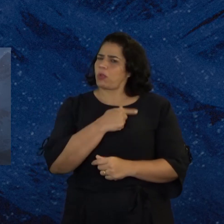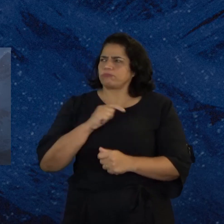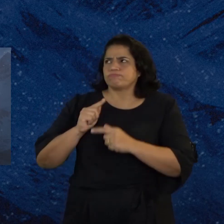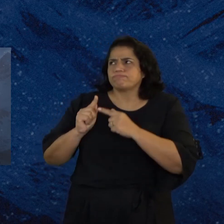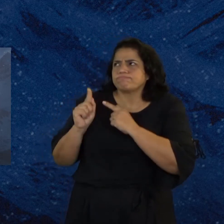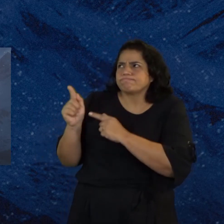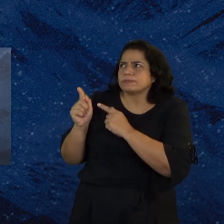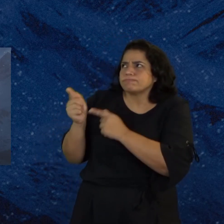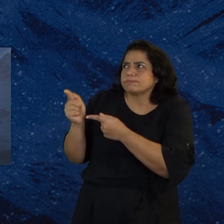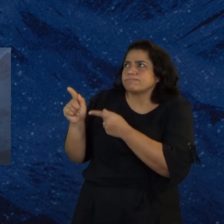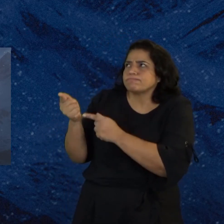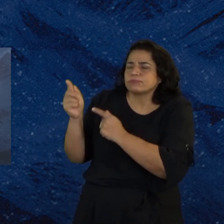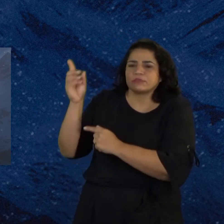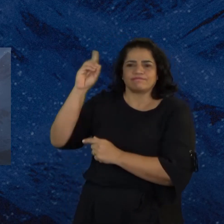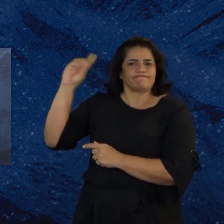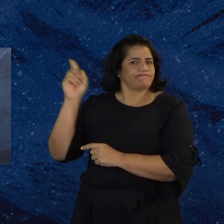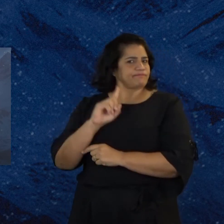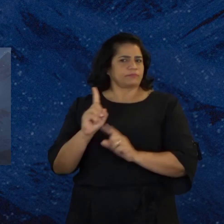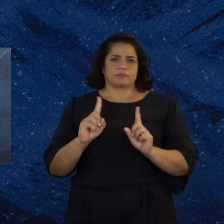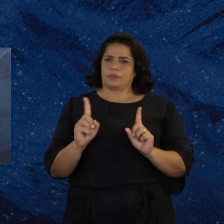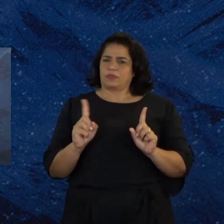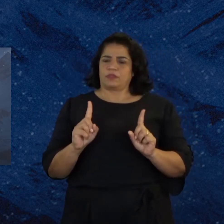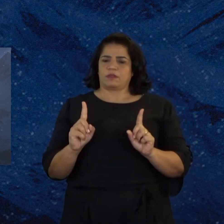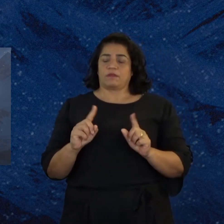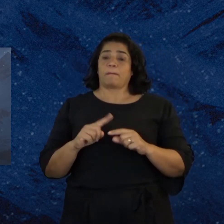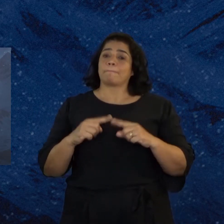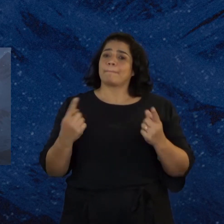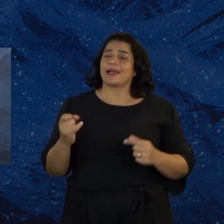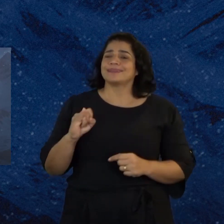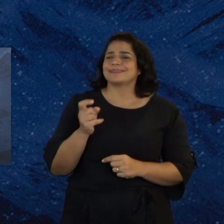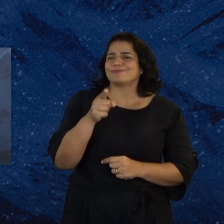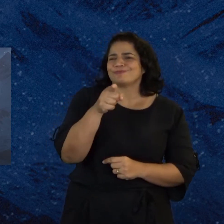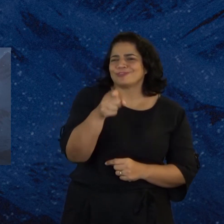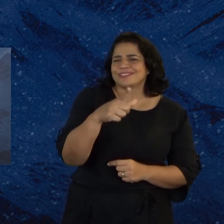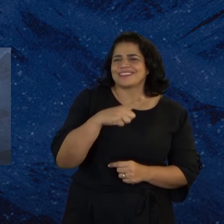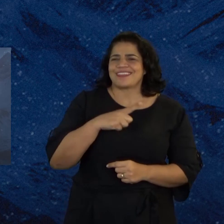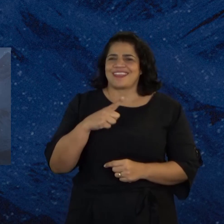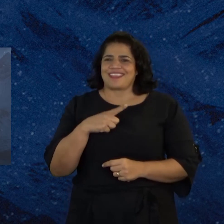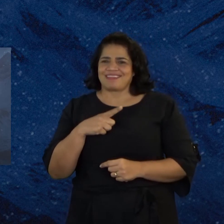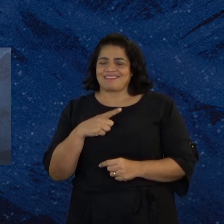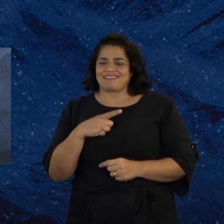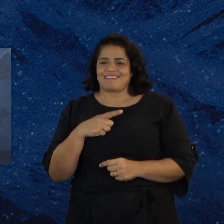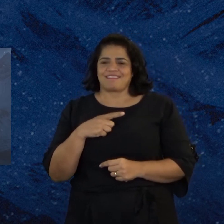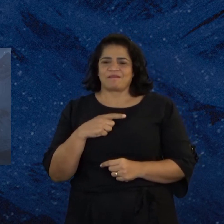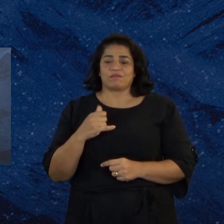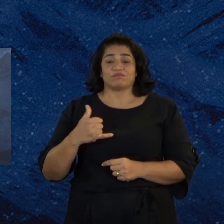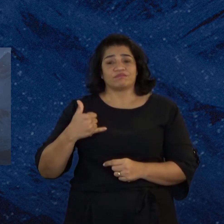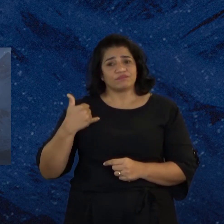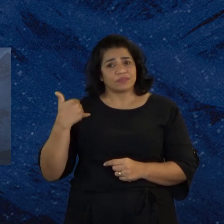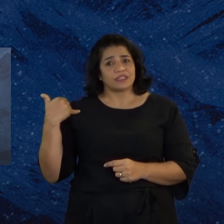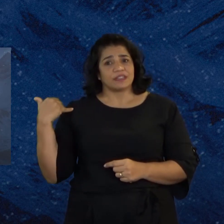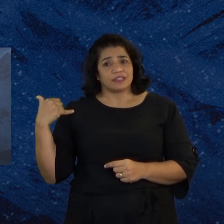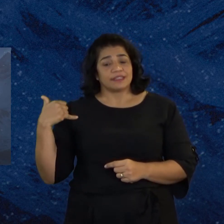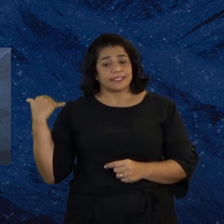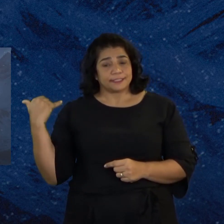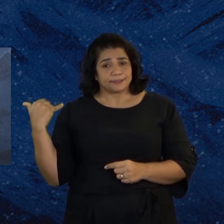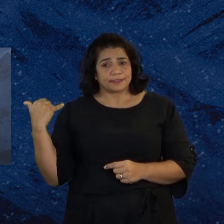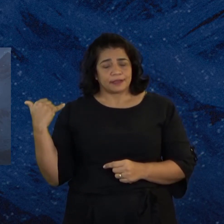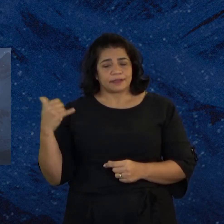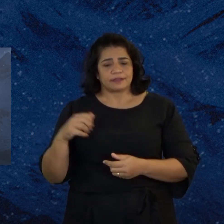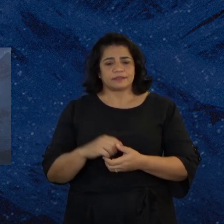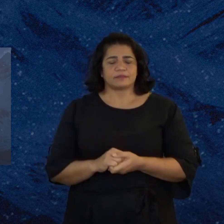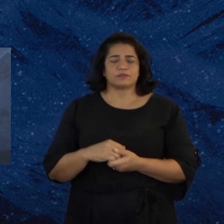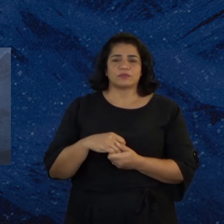tem idade, que não é idade de risco, tem boa saúde também, e você precisa